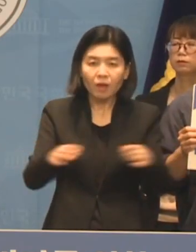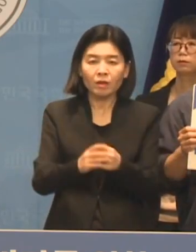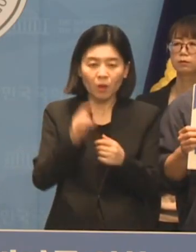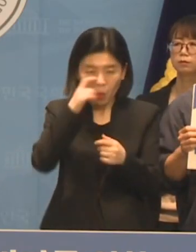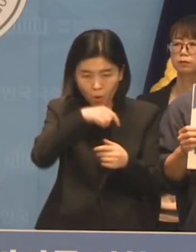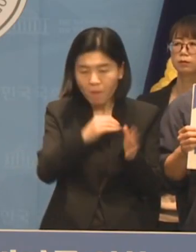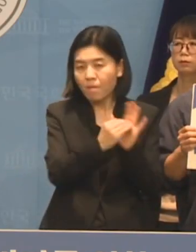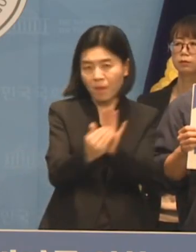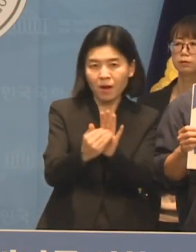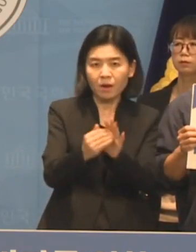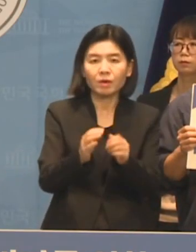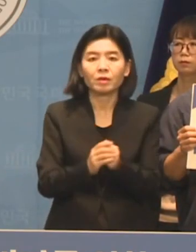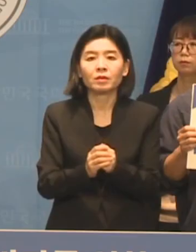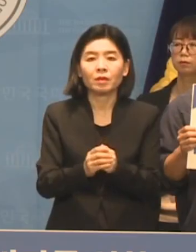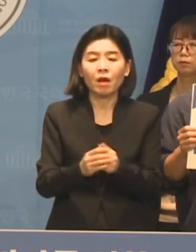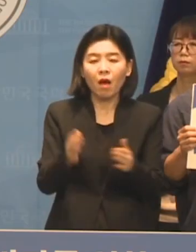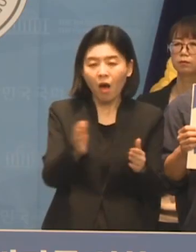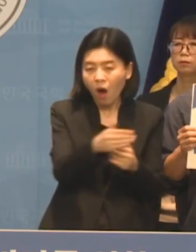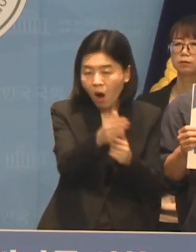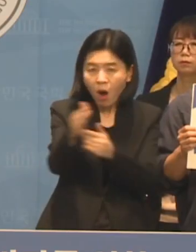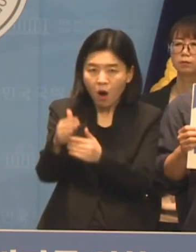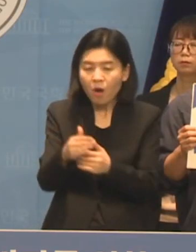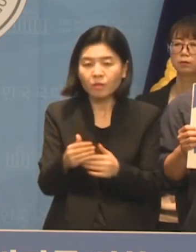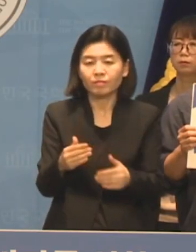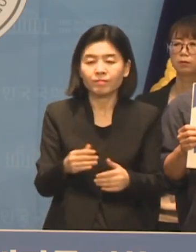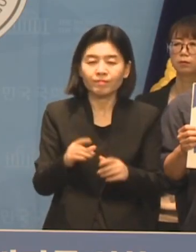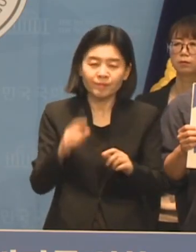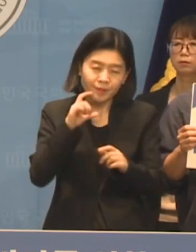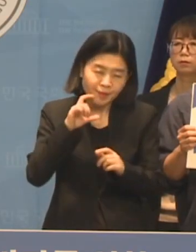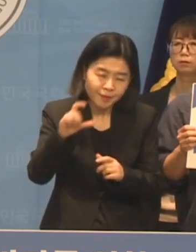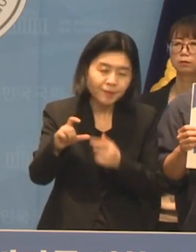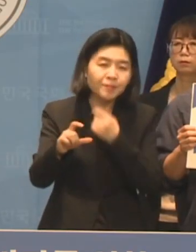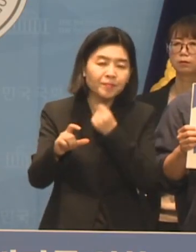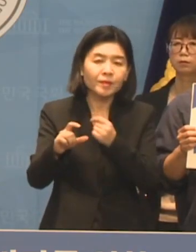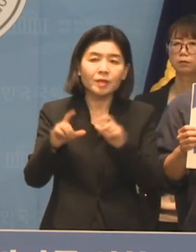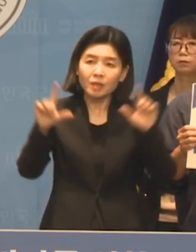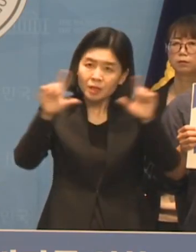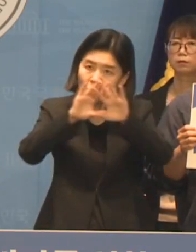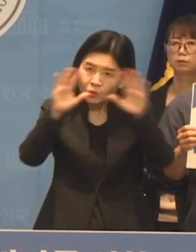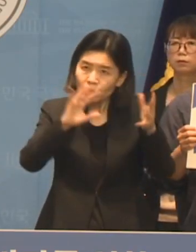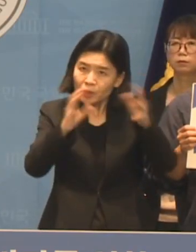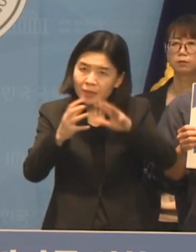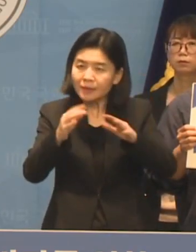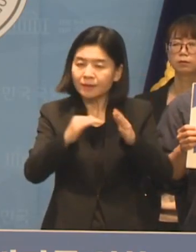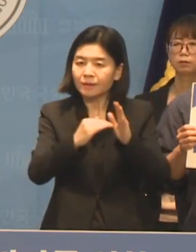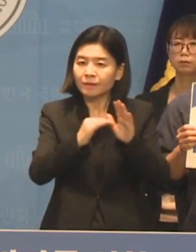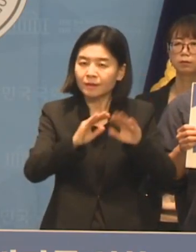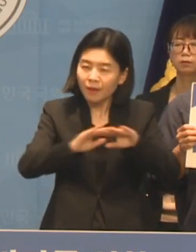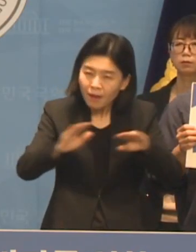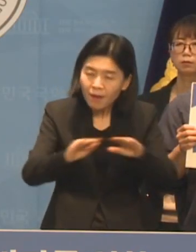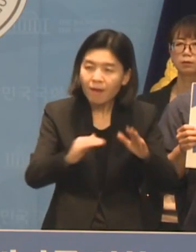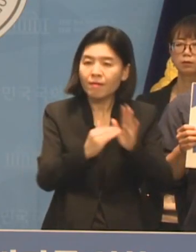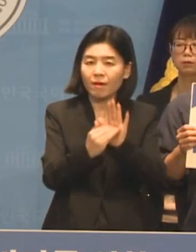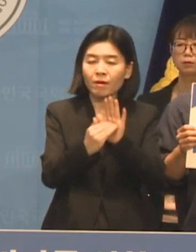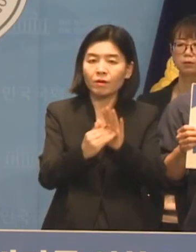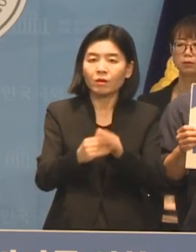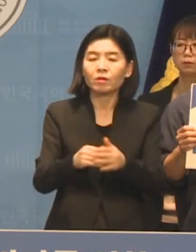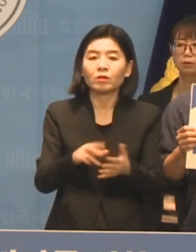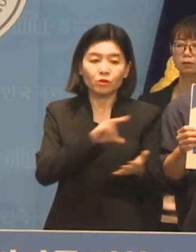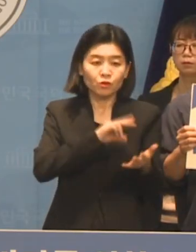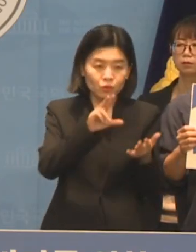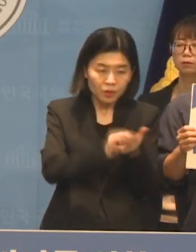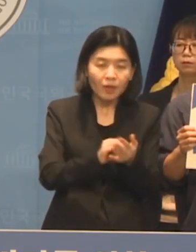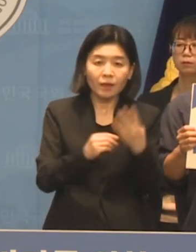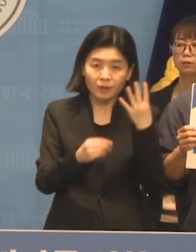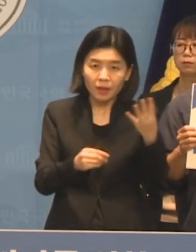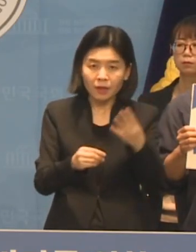방지, 지속가능한 어업, 기후위기 대응의 4가지 주제와 15가지 요구사항으로 되어